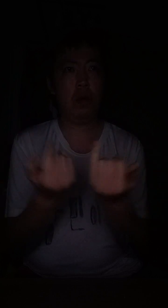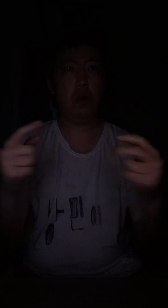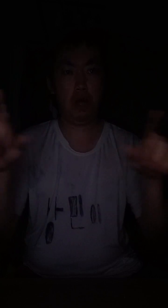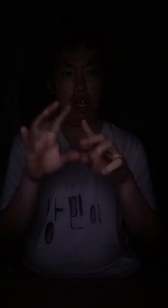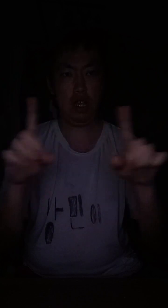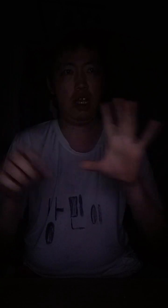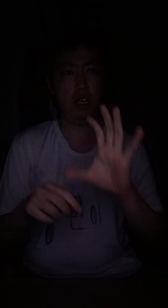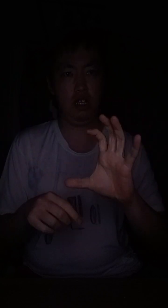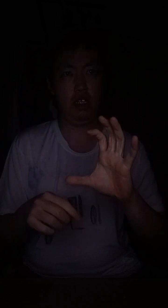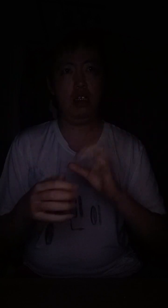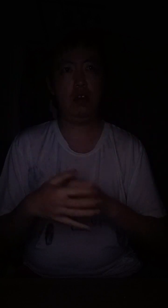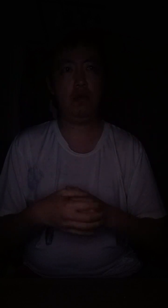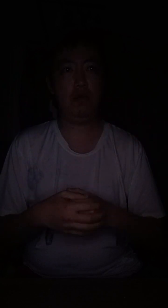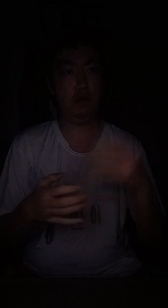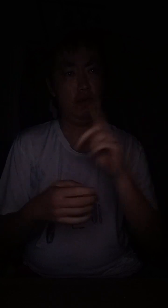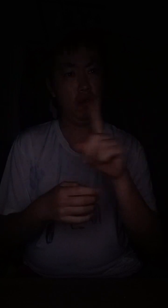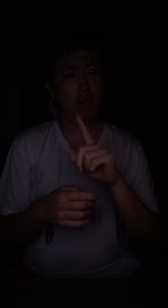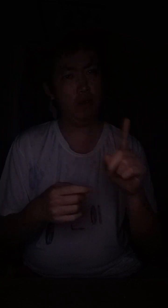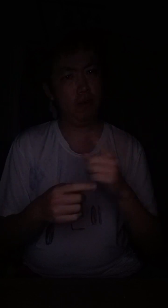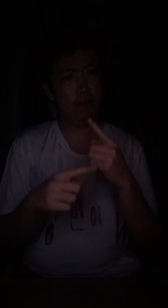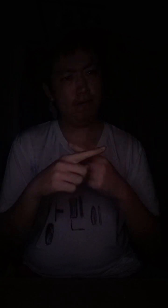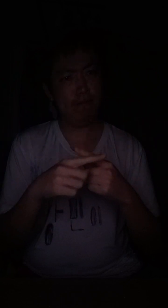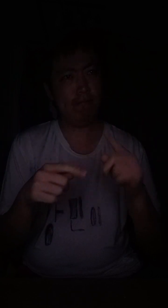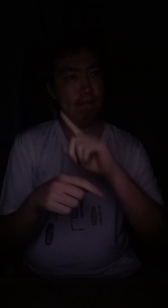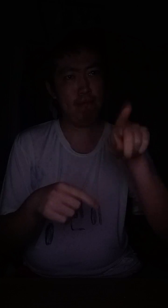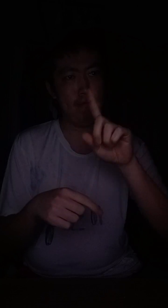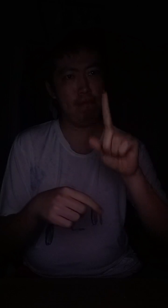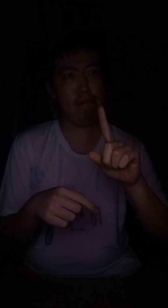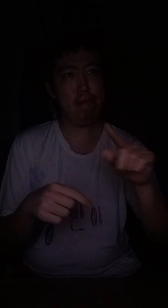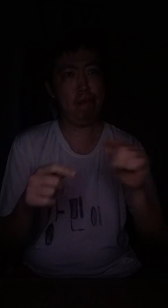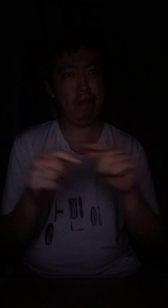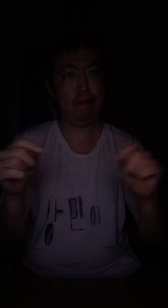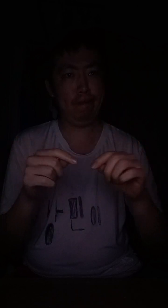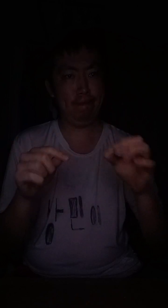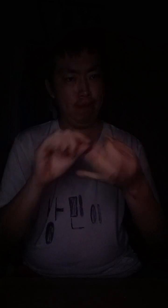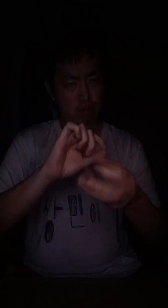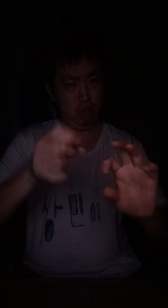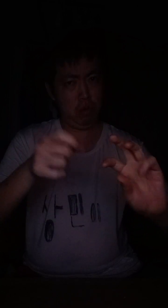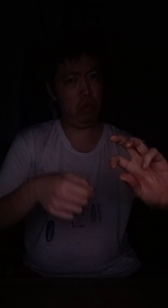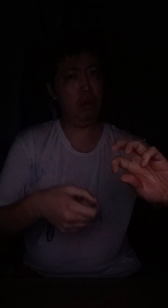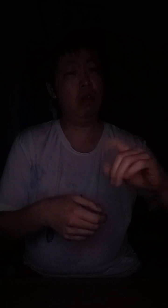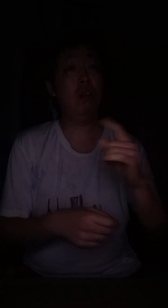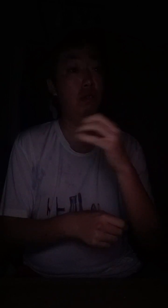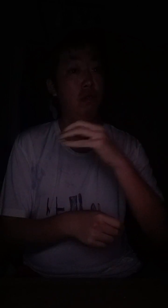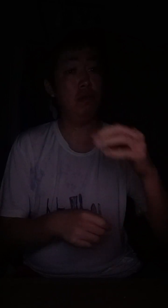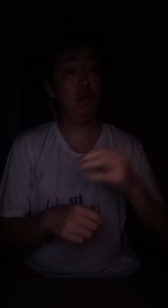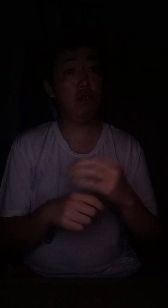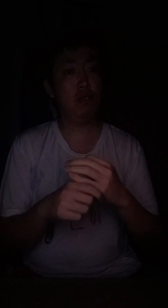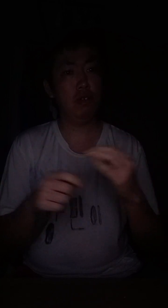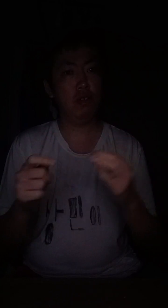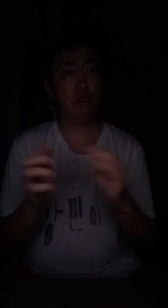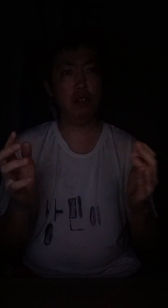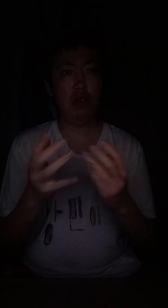화장실. 비밀번호가 걸려있지 않은 도어락. 떨어져 나간 문고리. 지난 17일 새벽 23살 하모 씨가